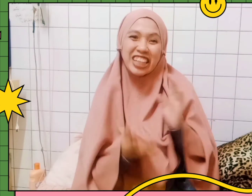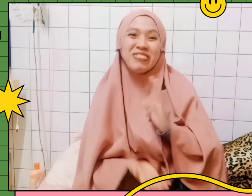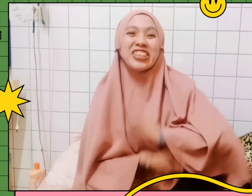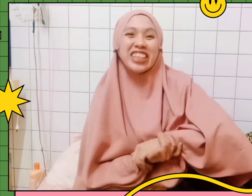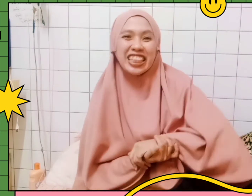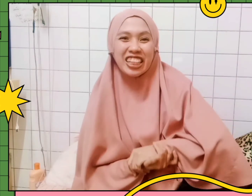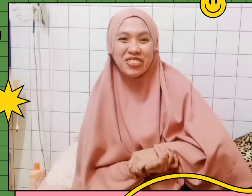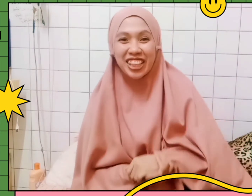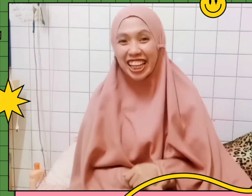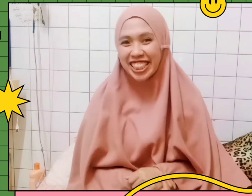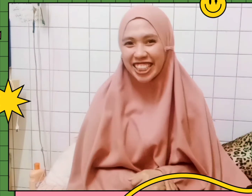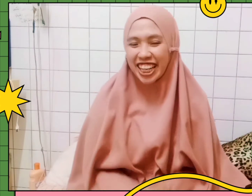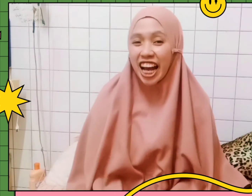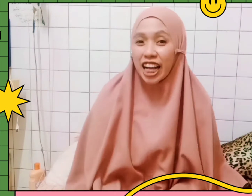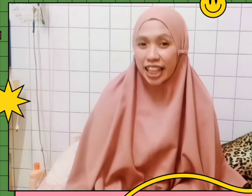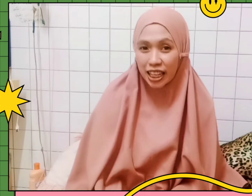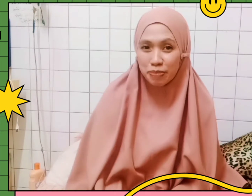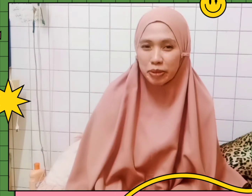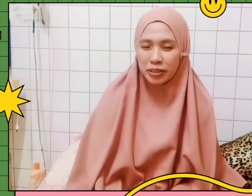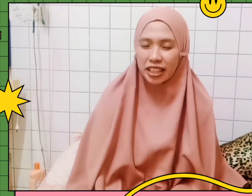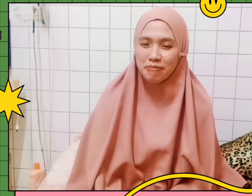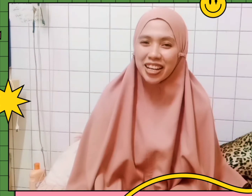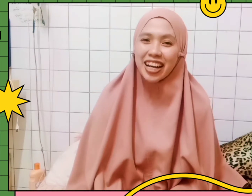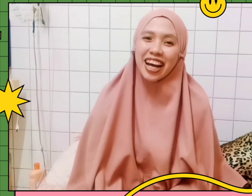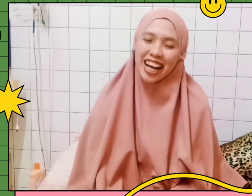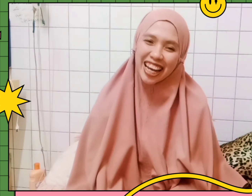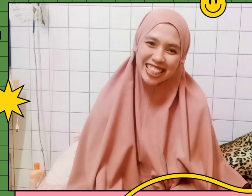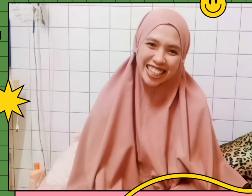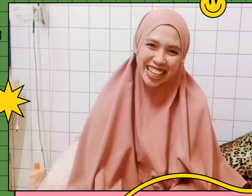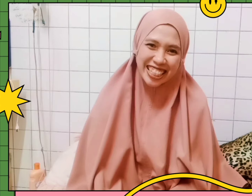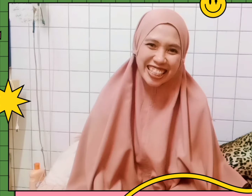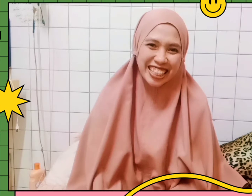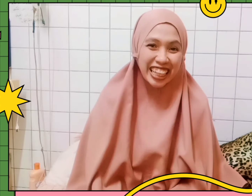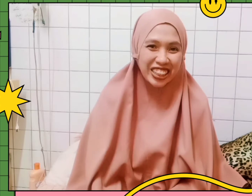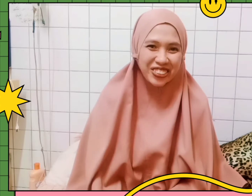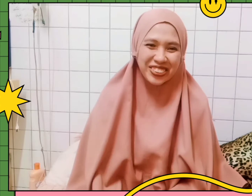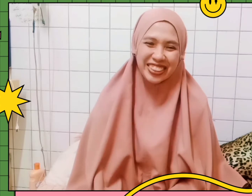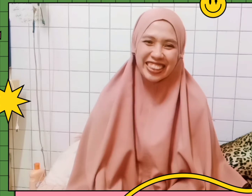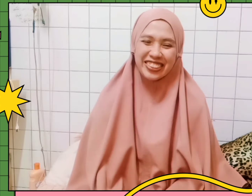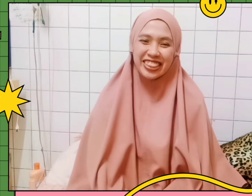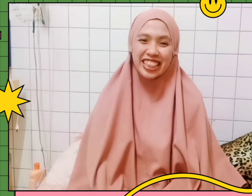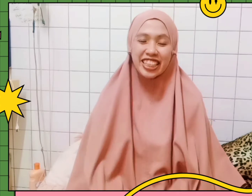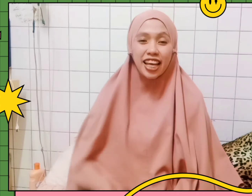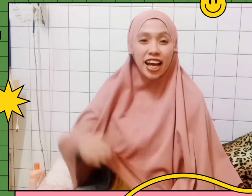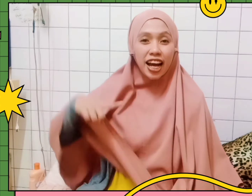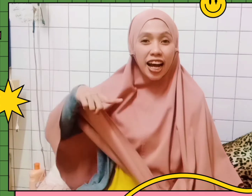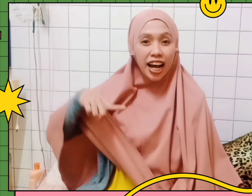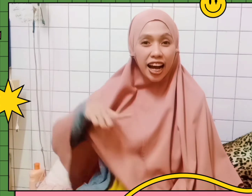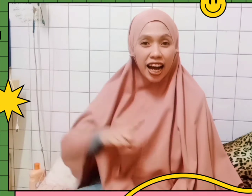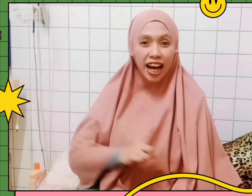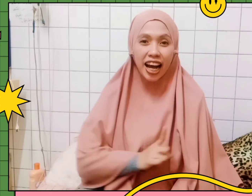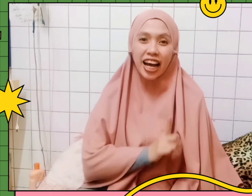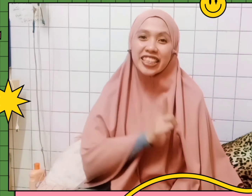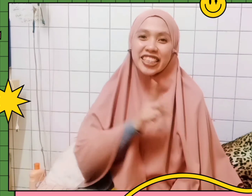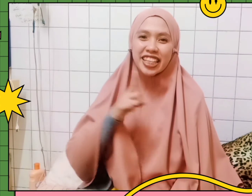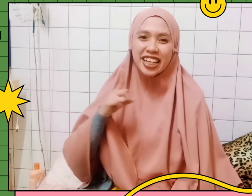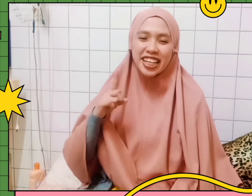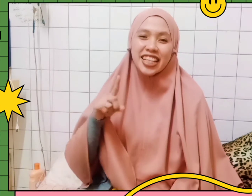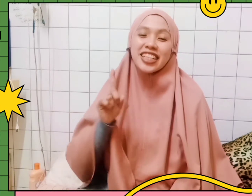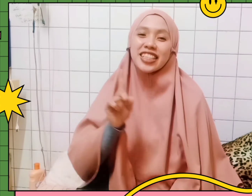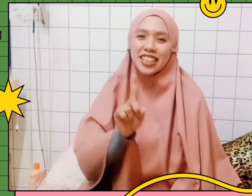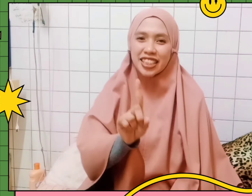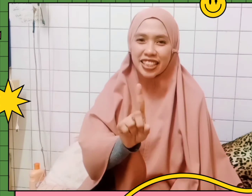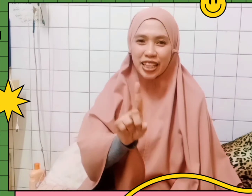teman-teman, kalau begitu kita langsung mulai aja ya. Kalimat pertama hanya satu gitu. Jadi